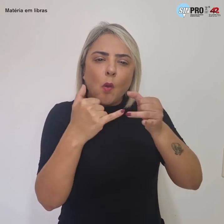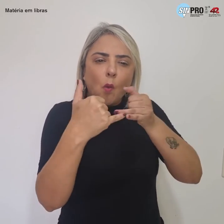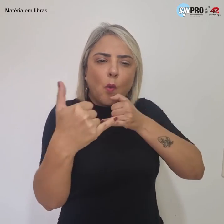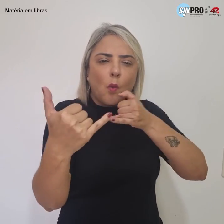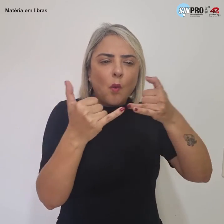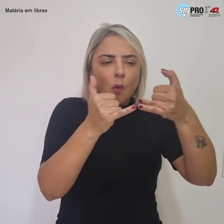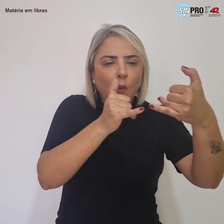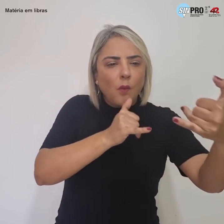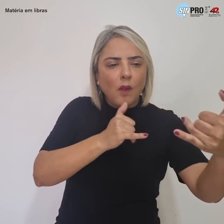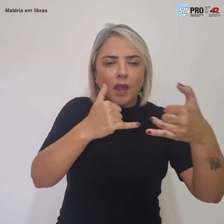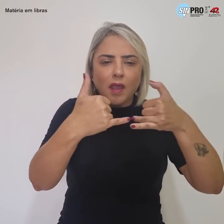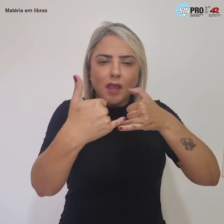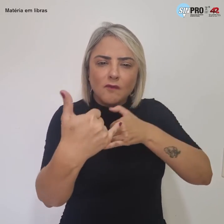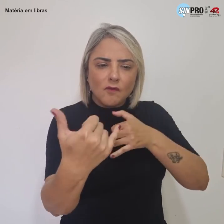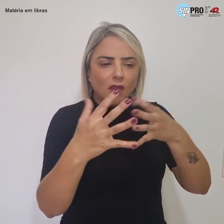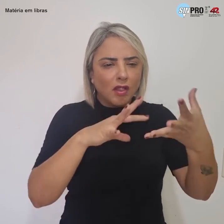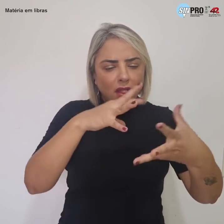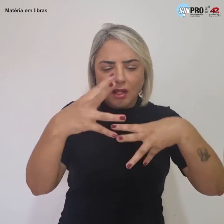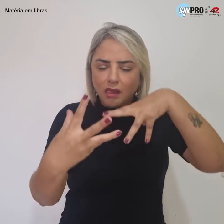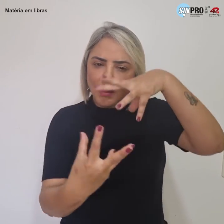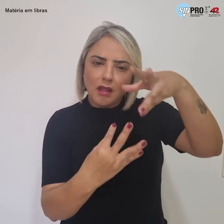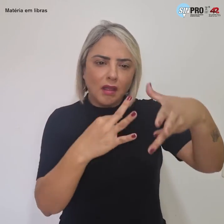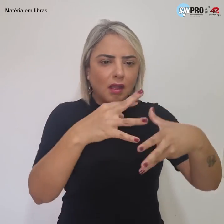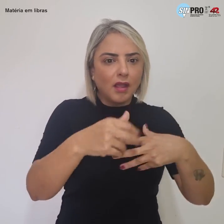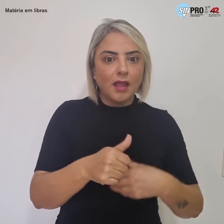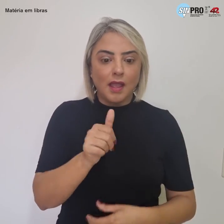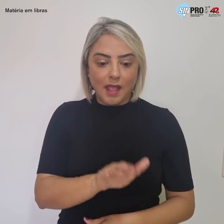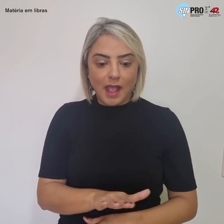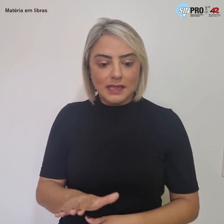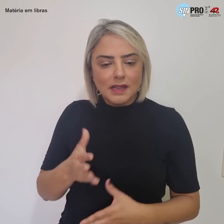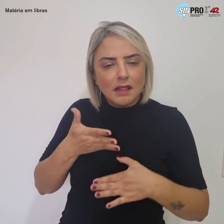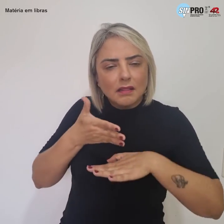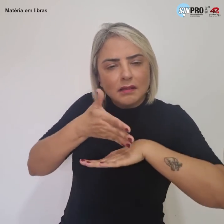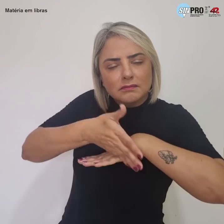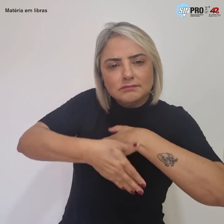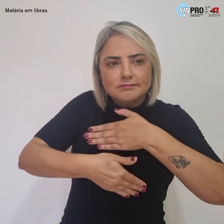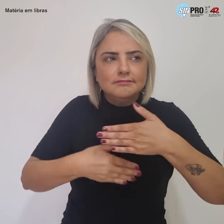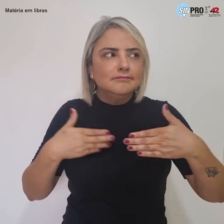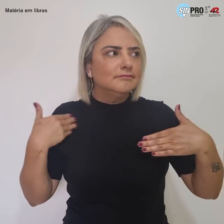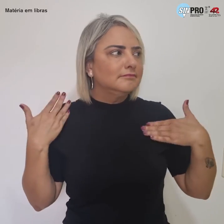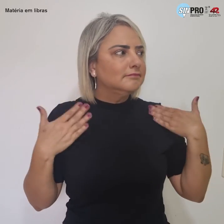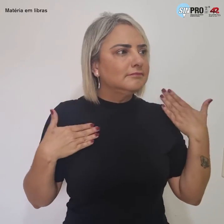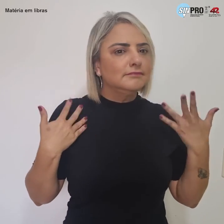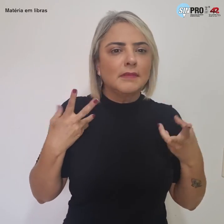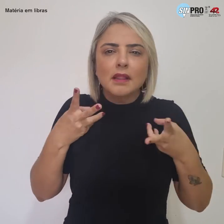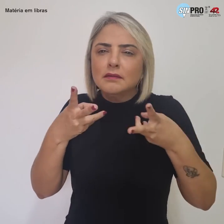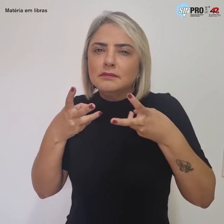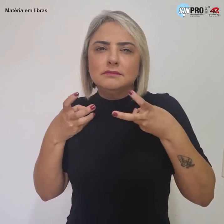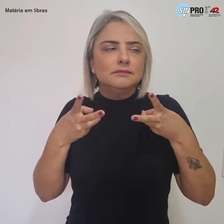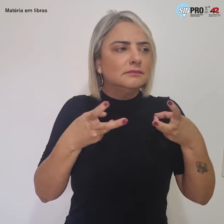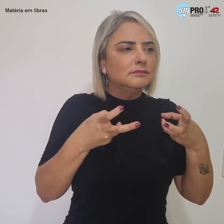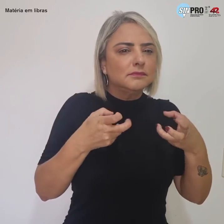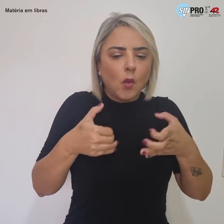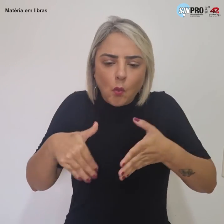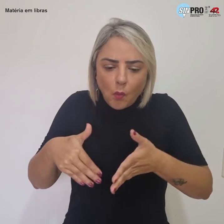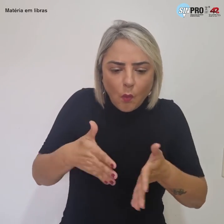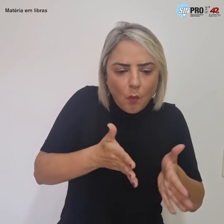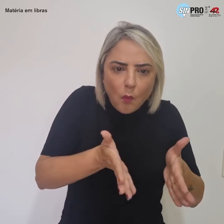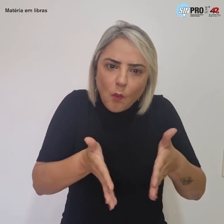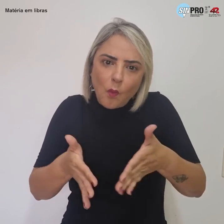os fios da Meada, por onde as crianças passeavam e exploravam o labirinto construído.